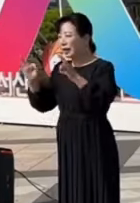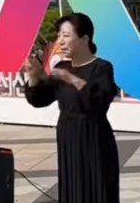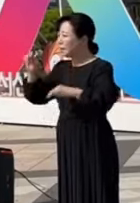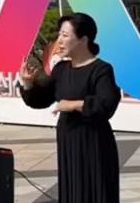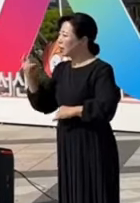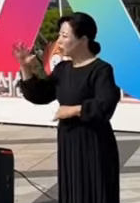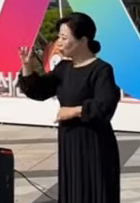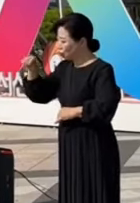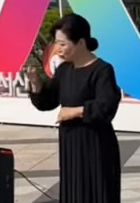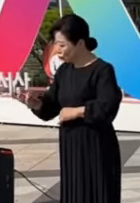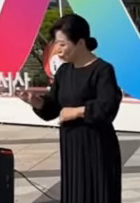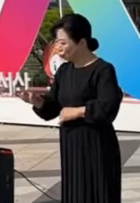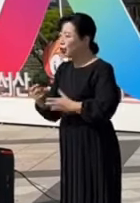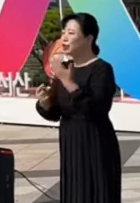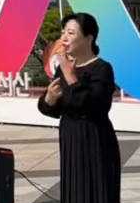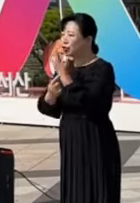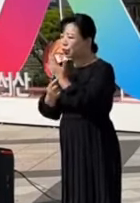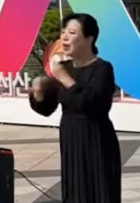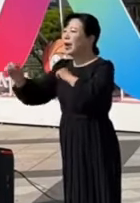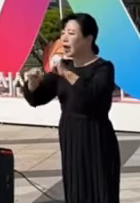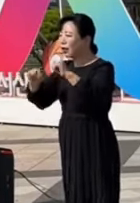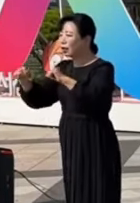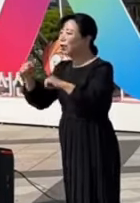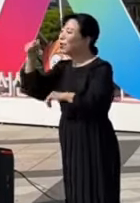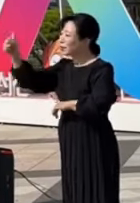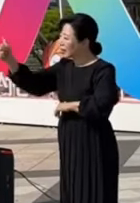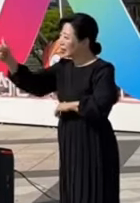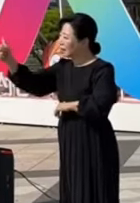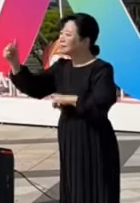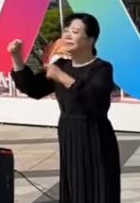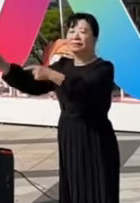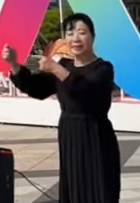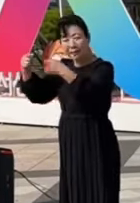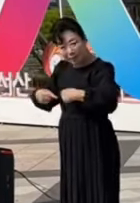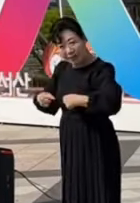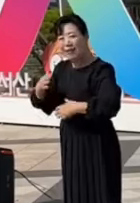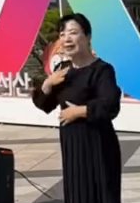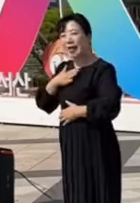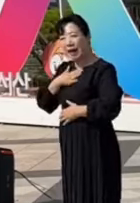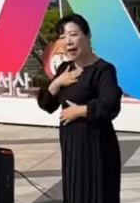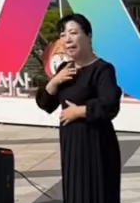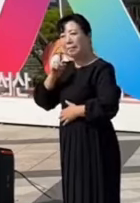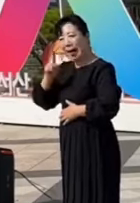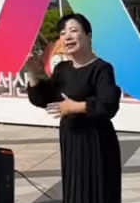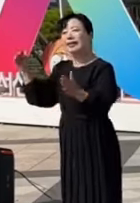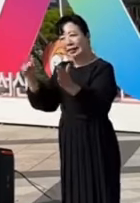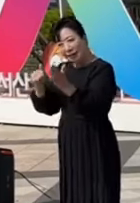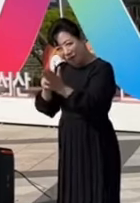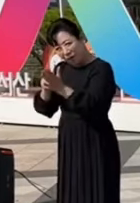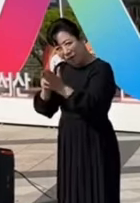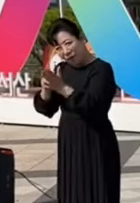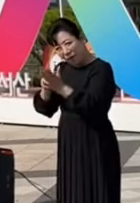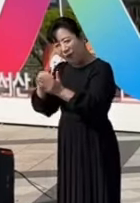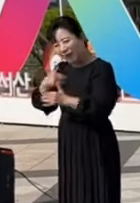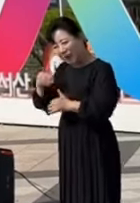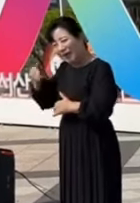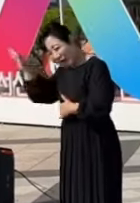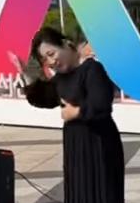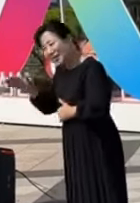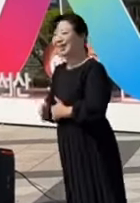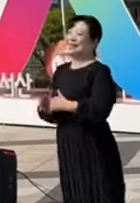촛불행동 회장님 오셨네요. 반갑습니다. 예. 그러면 제 말씀은 이만 끝이고 저희들은